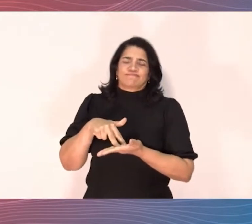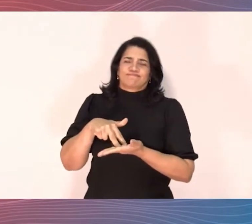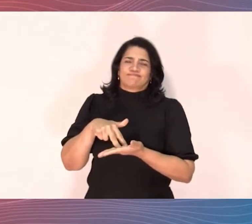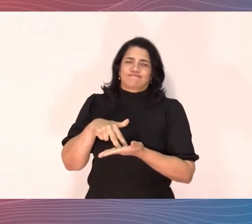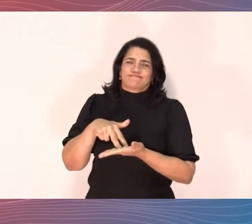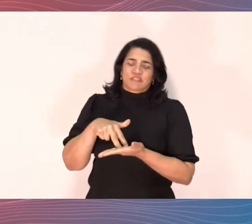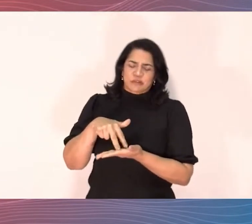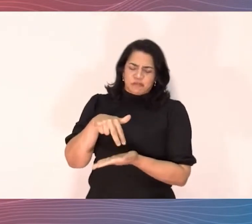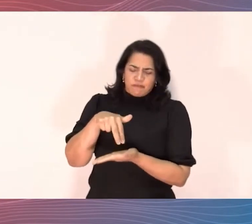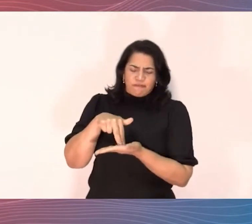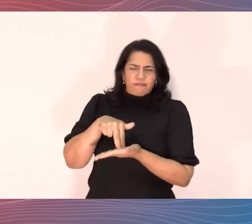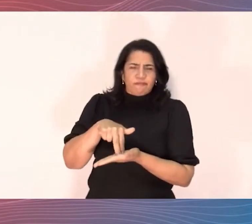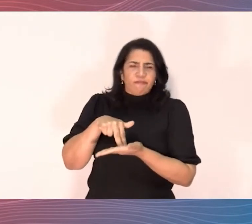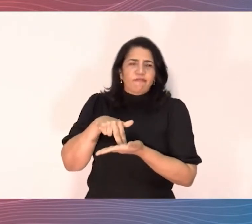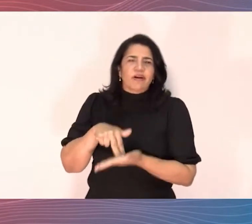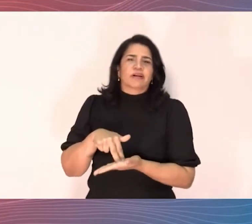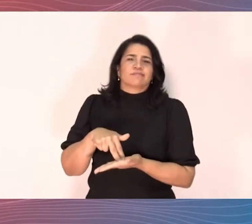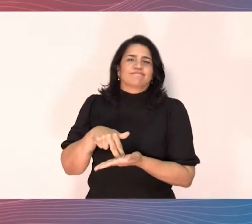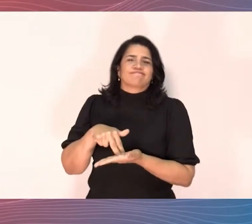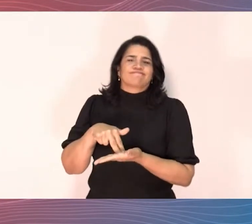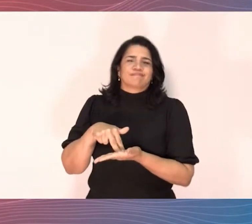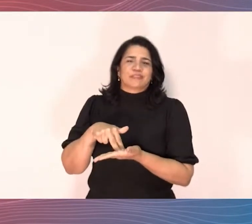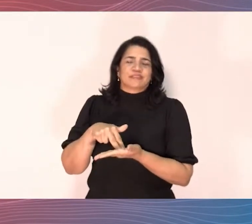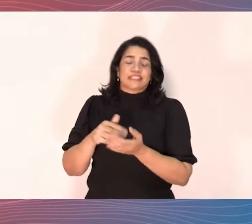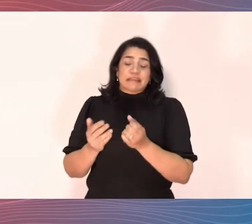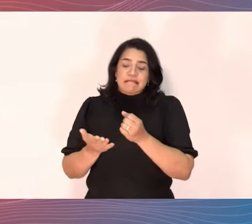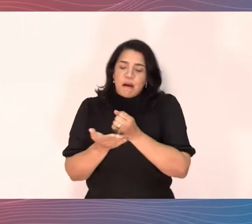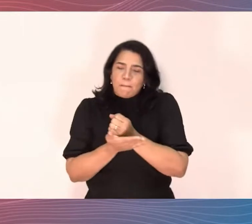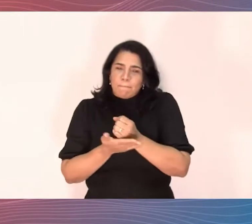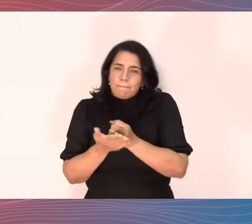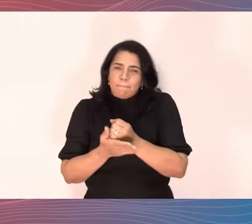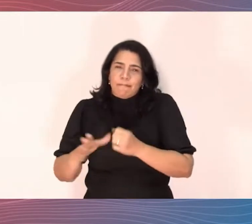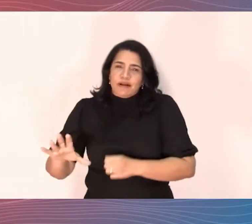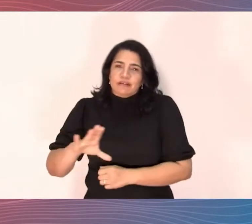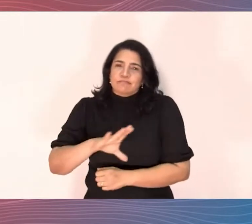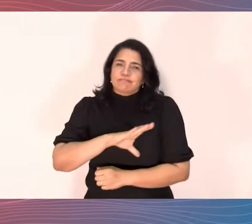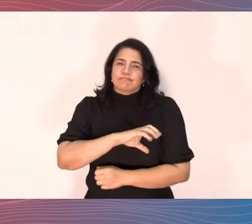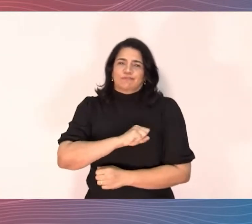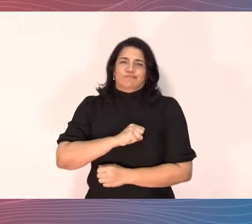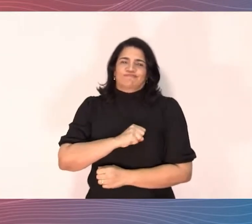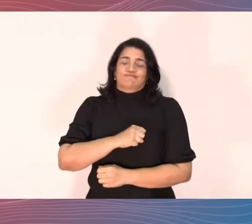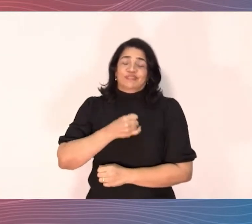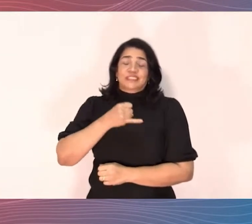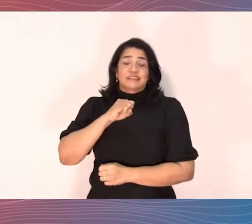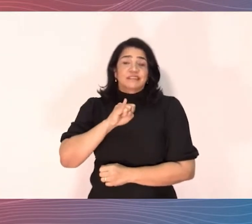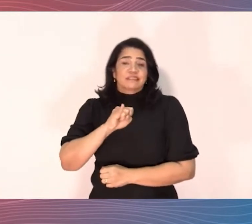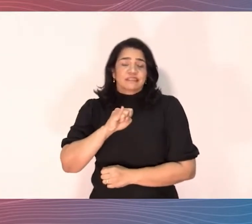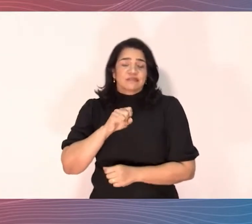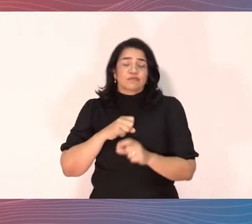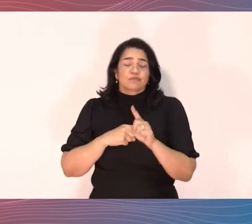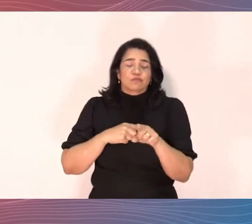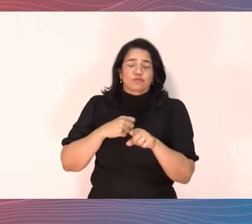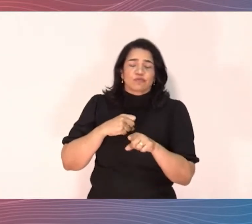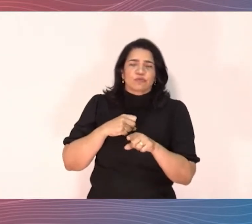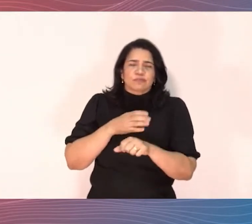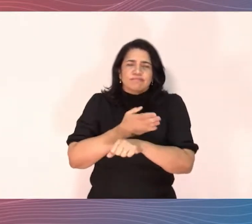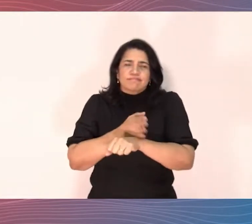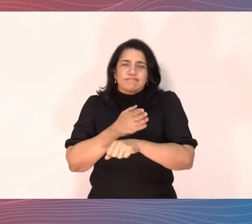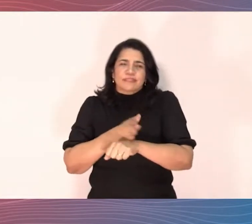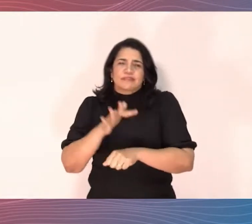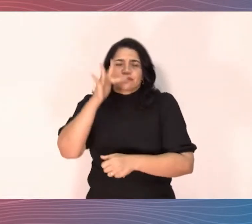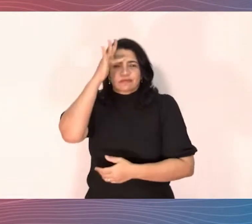Arraigados e alicerçados em amor. Quando você exercita a fé, você